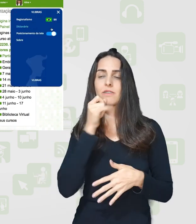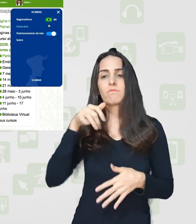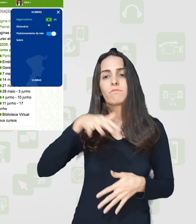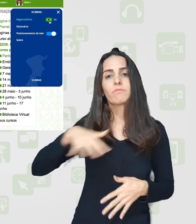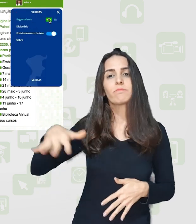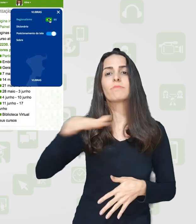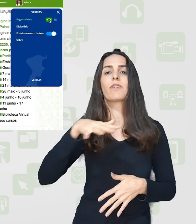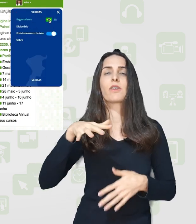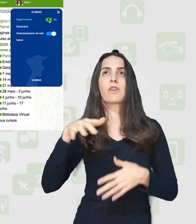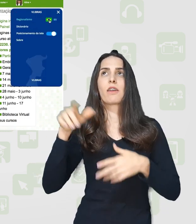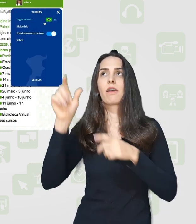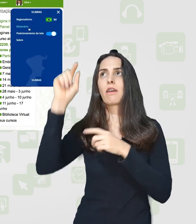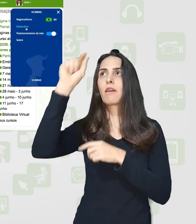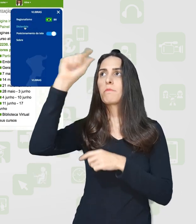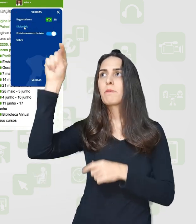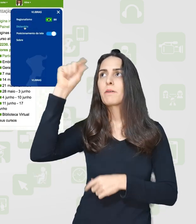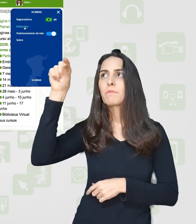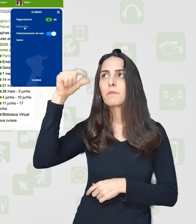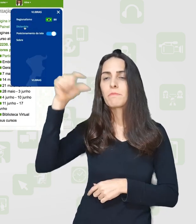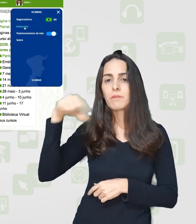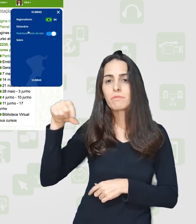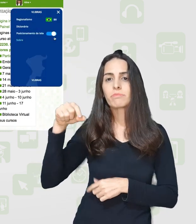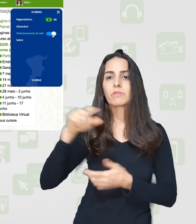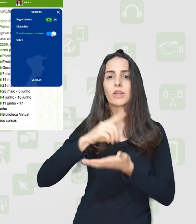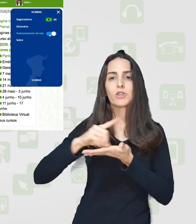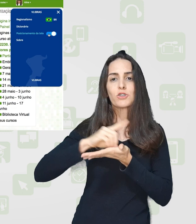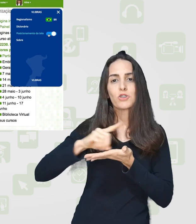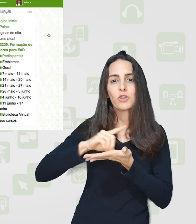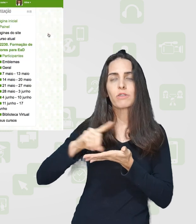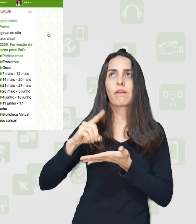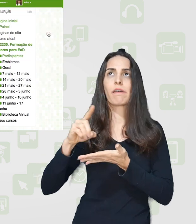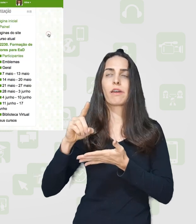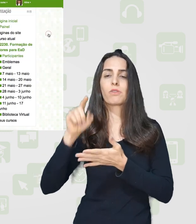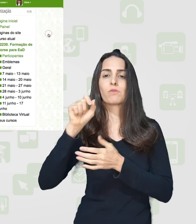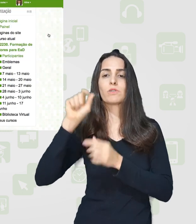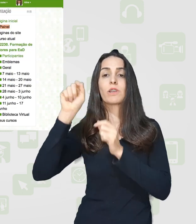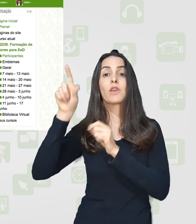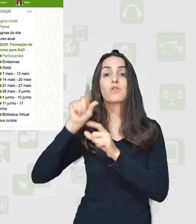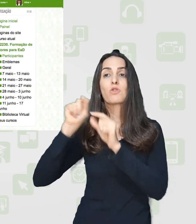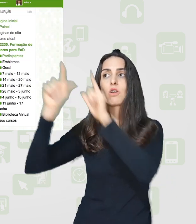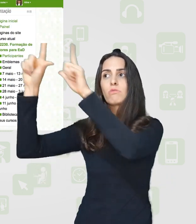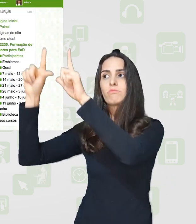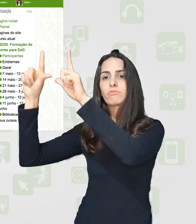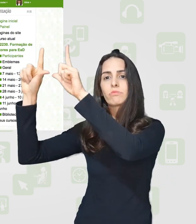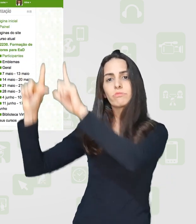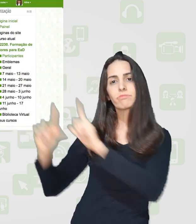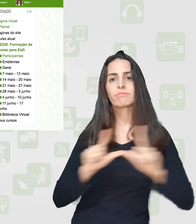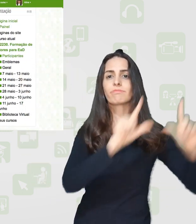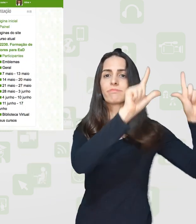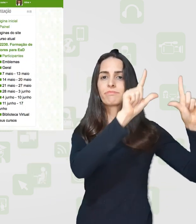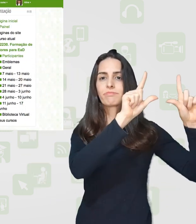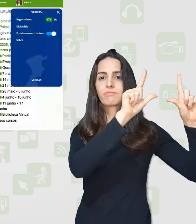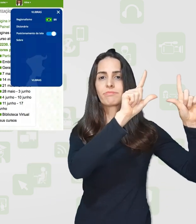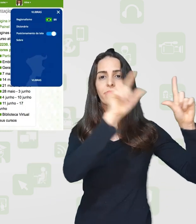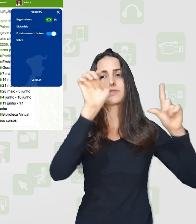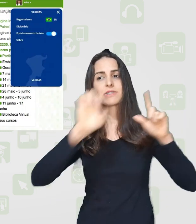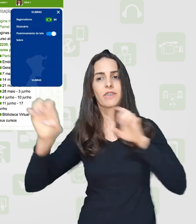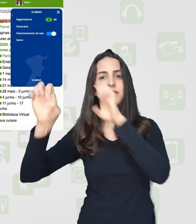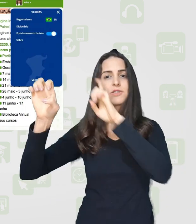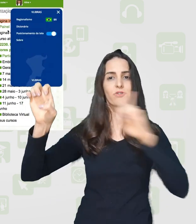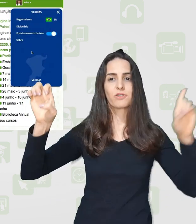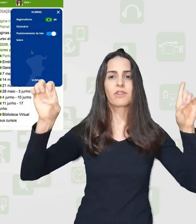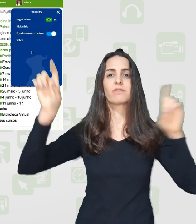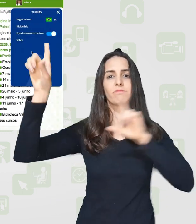disponíveis, como regionalismo, dicionário e também o posicionamento da tela, que eu posso escolher esquerda